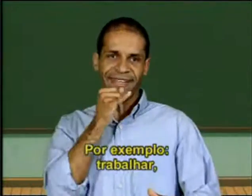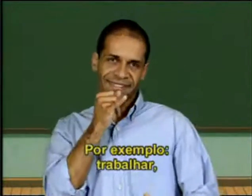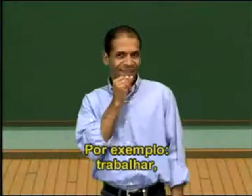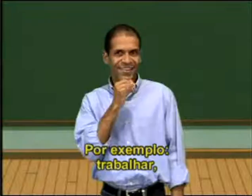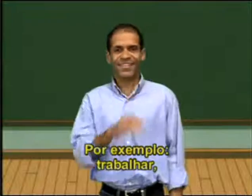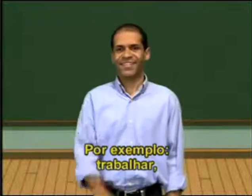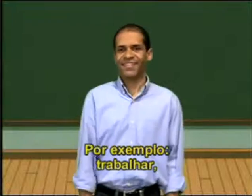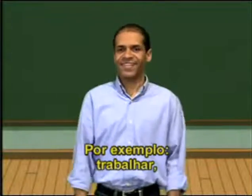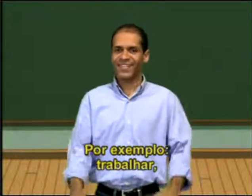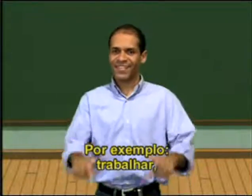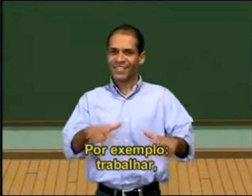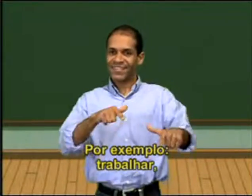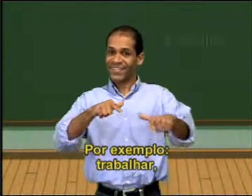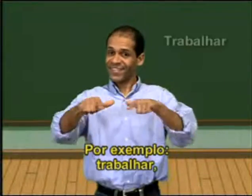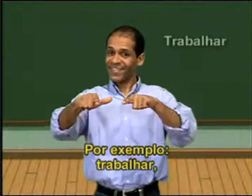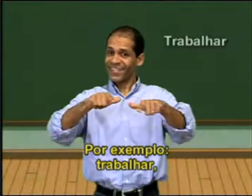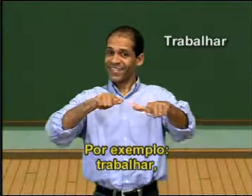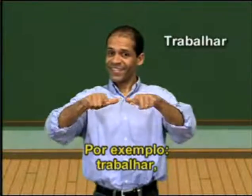Por exemplo, trabalhar,